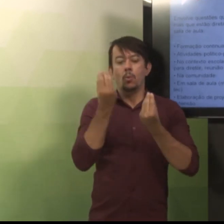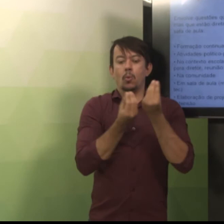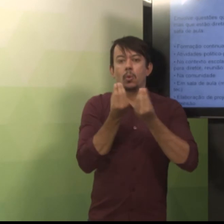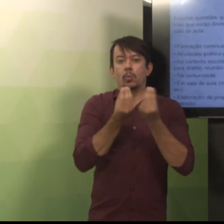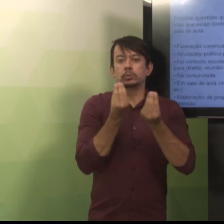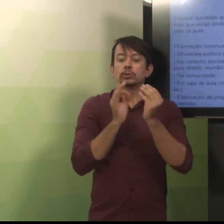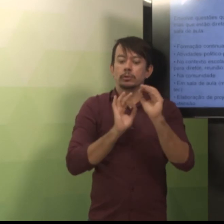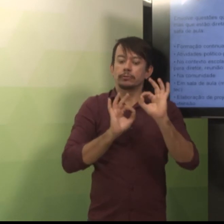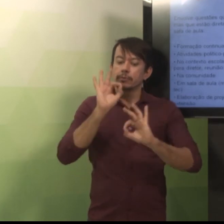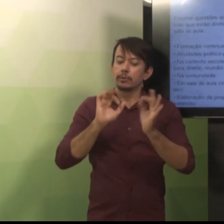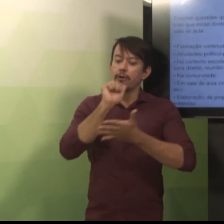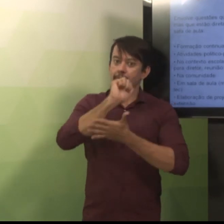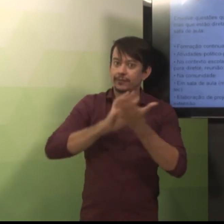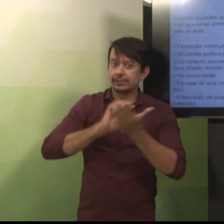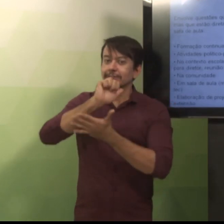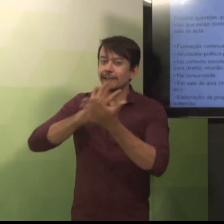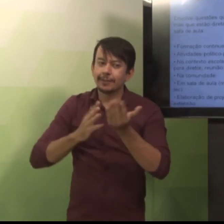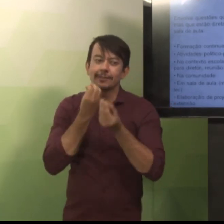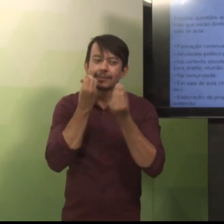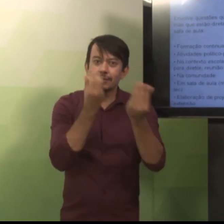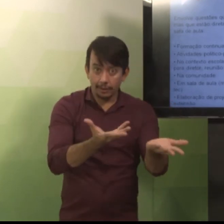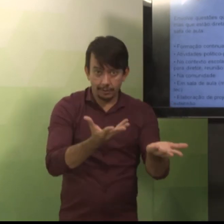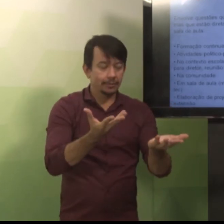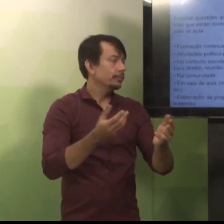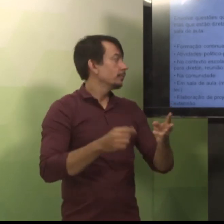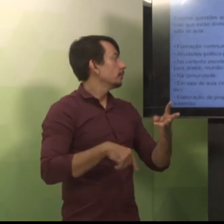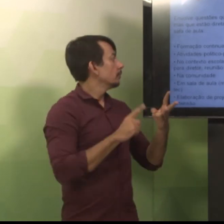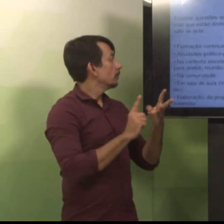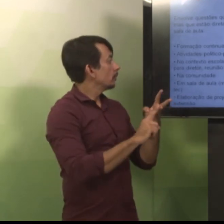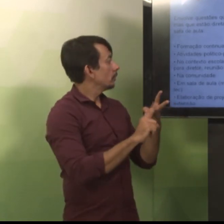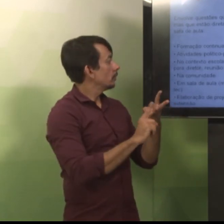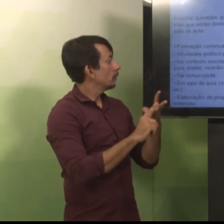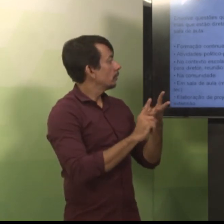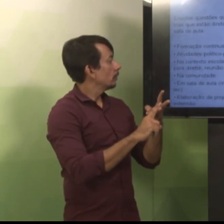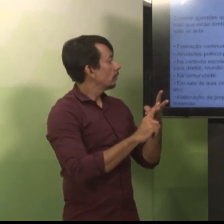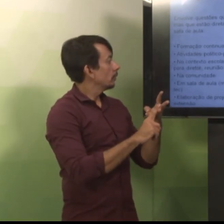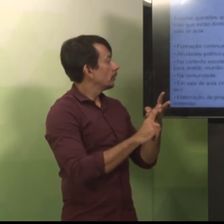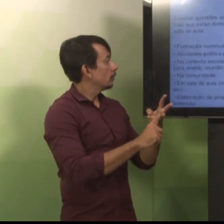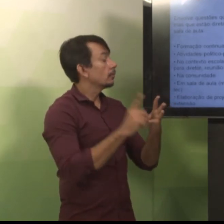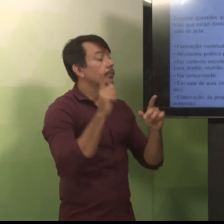ensino. Você deve saber como organizar atividades para oferecer a esses alunos.